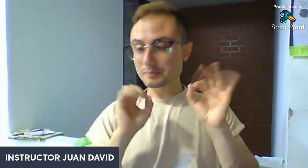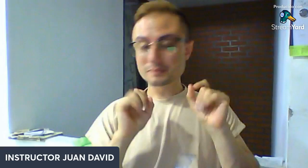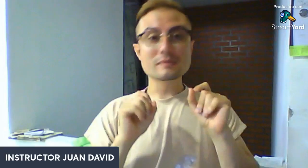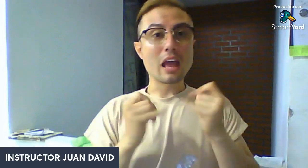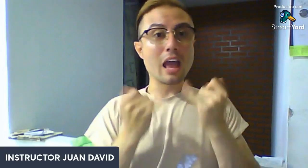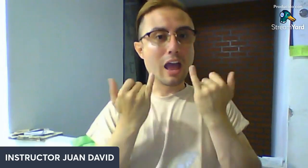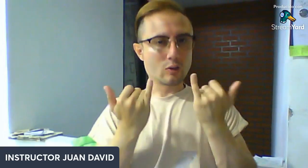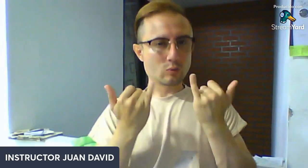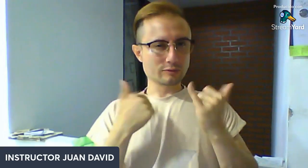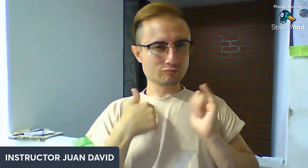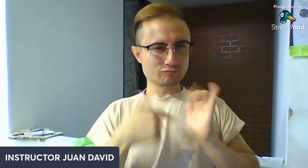animales salvajes